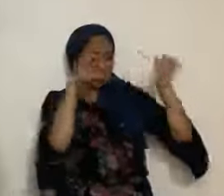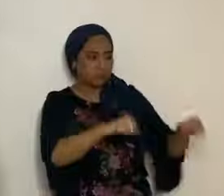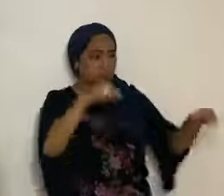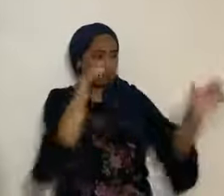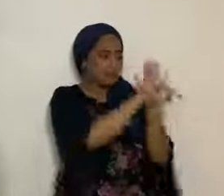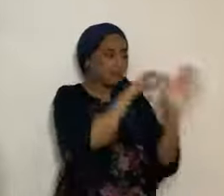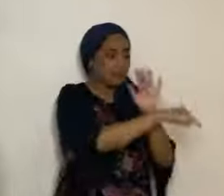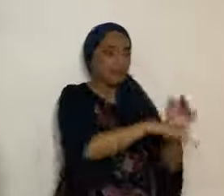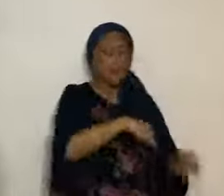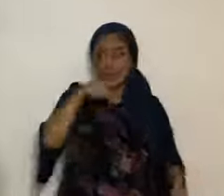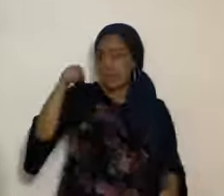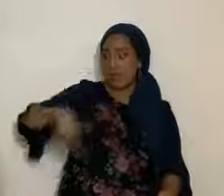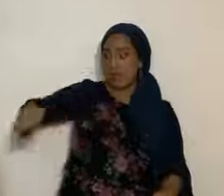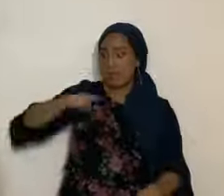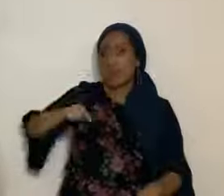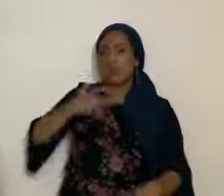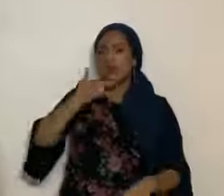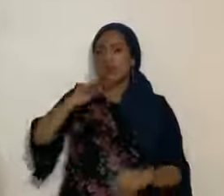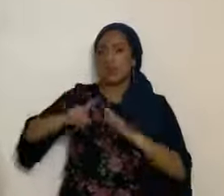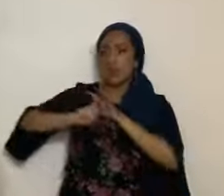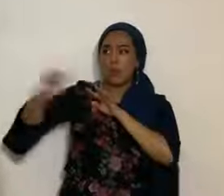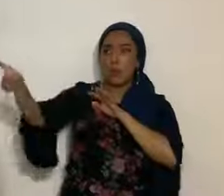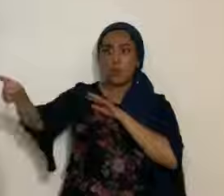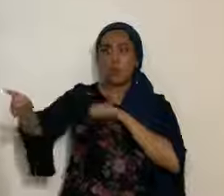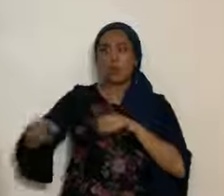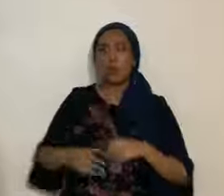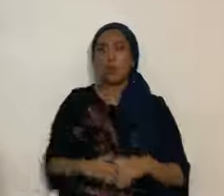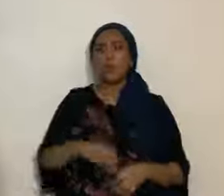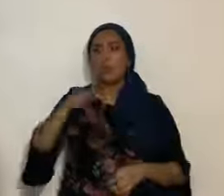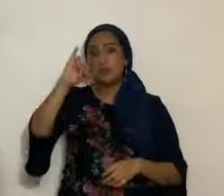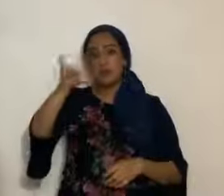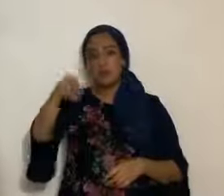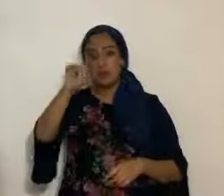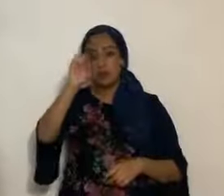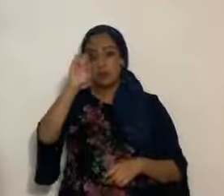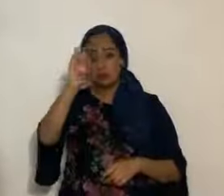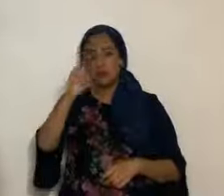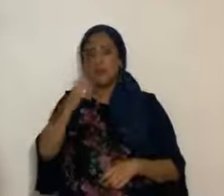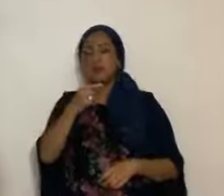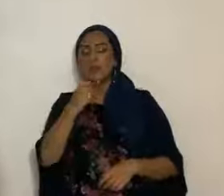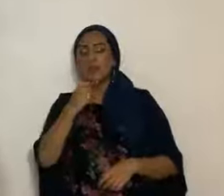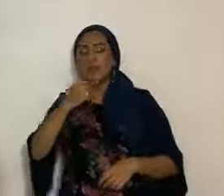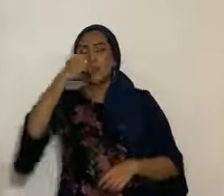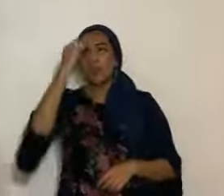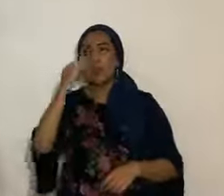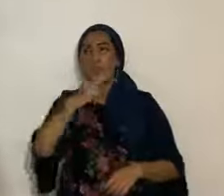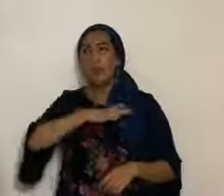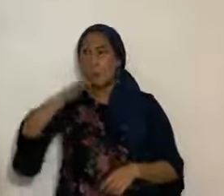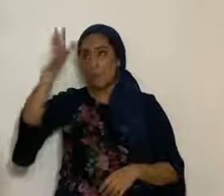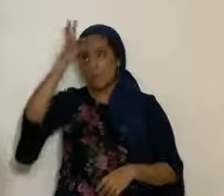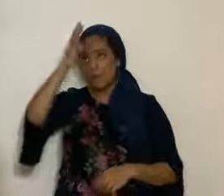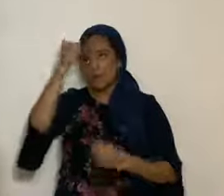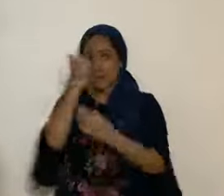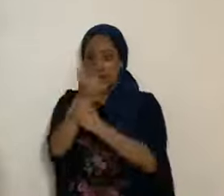otro campamento escapará. Y Jacob dijo: Elohim de mi padre Abraham, y Elohim de mi padre Isaac,